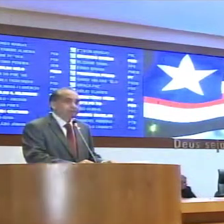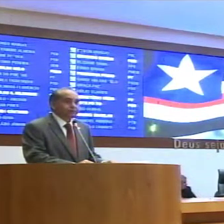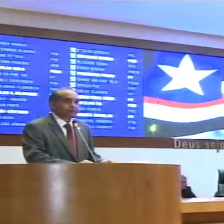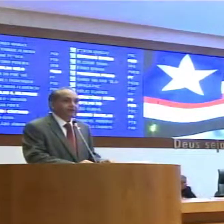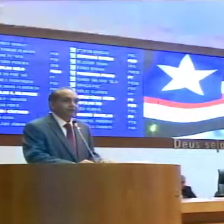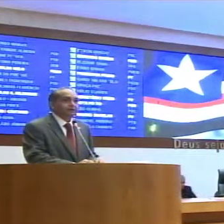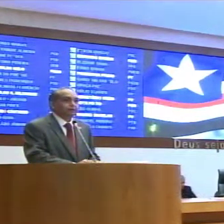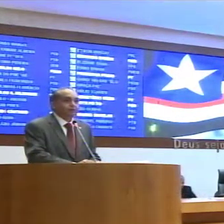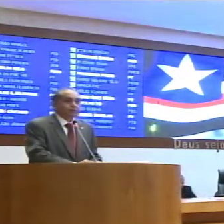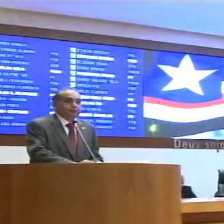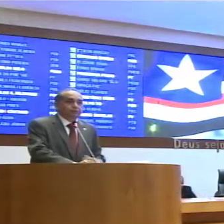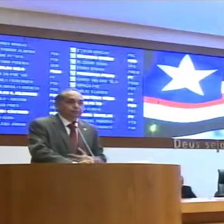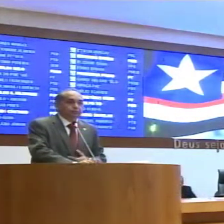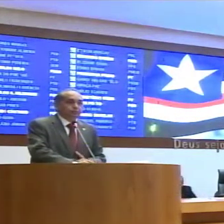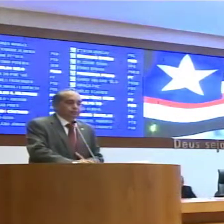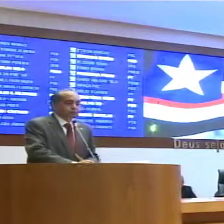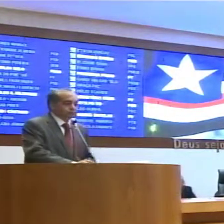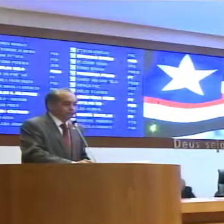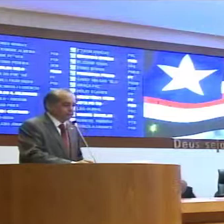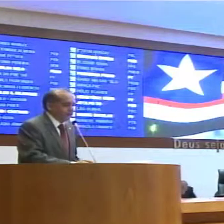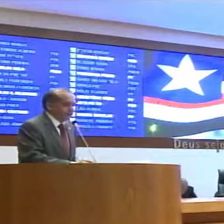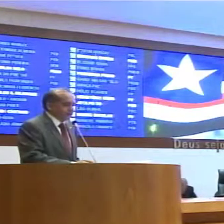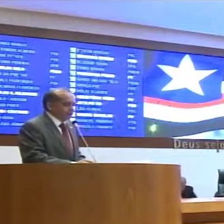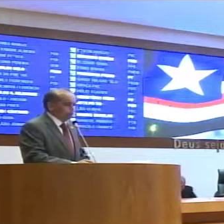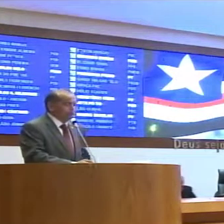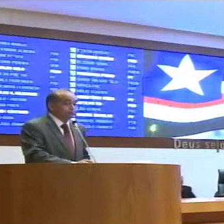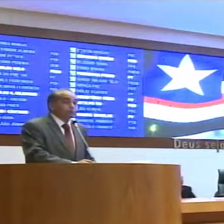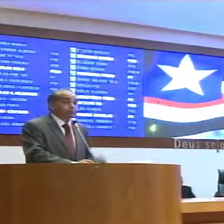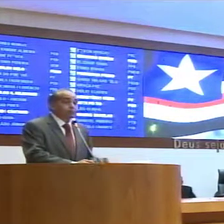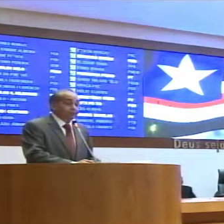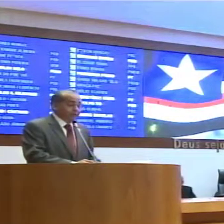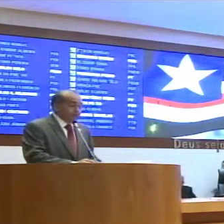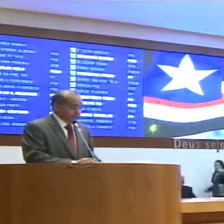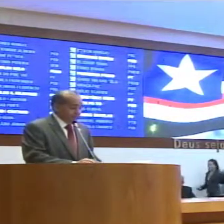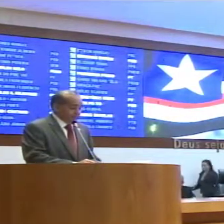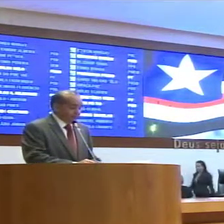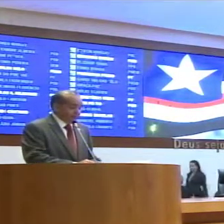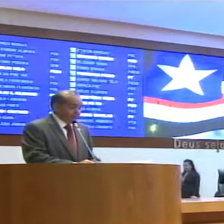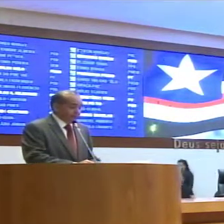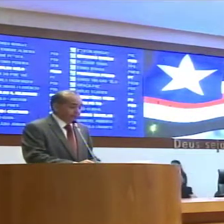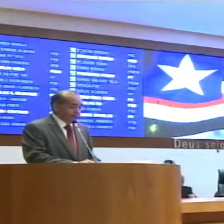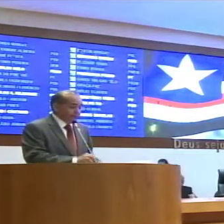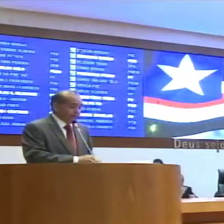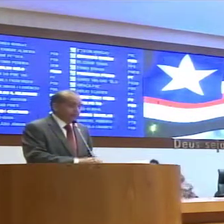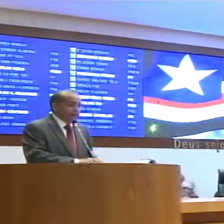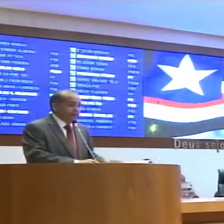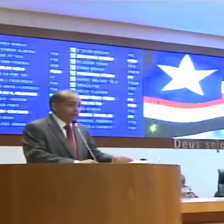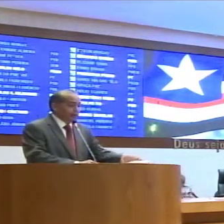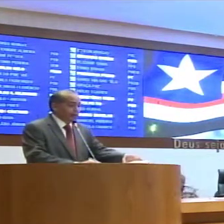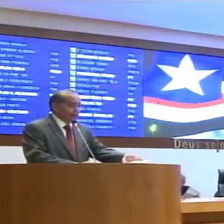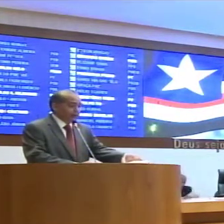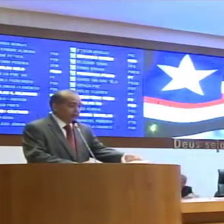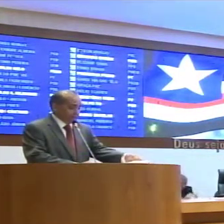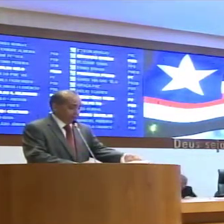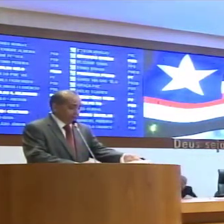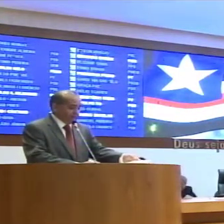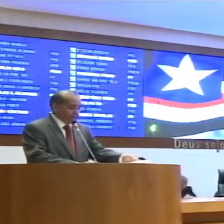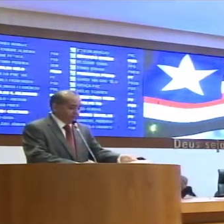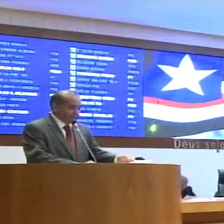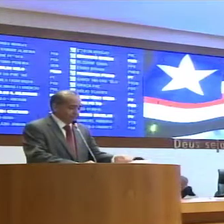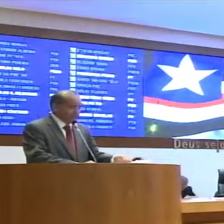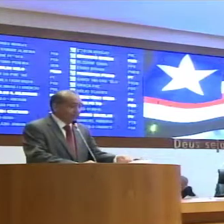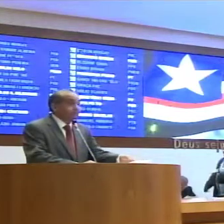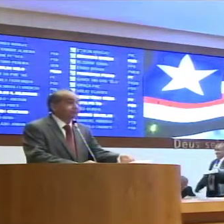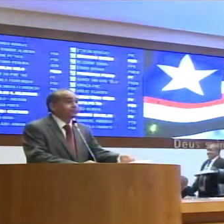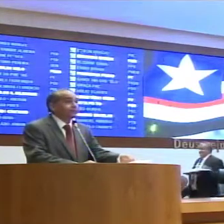Vargem Grande no cenário dos festejos religiosos como um dos maiores festejos do estado do Maranhão, do Nordeste e do